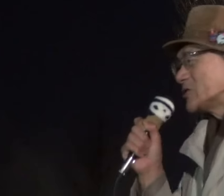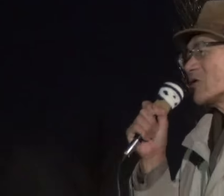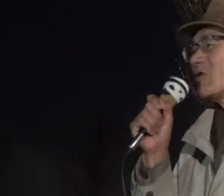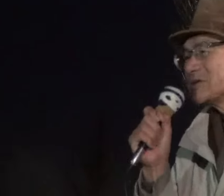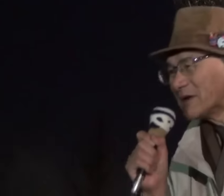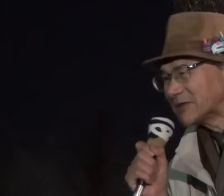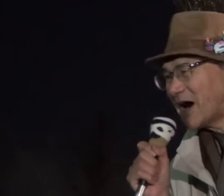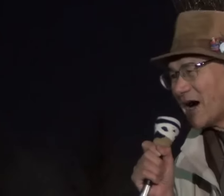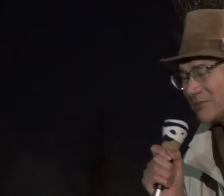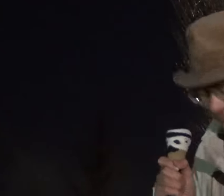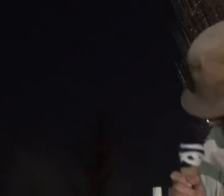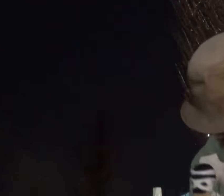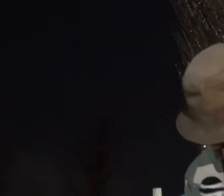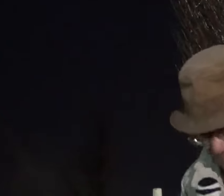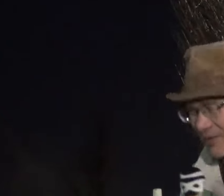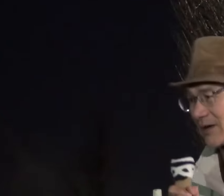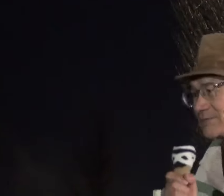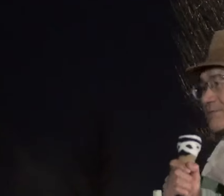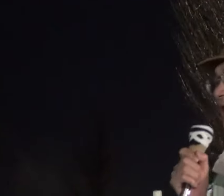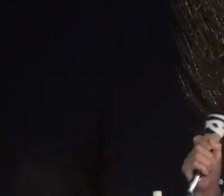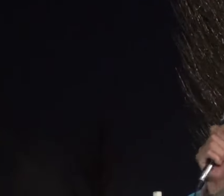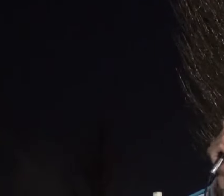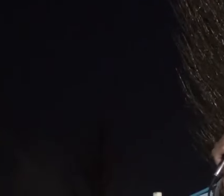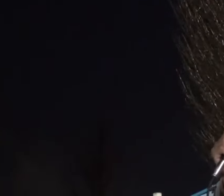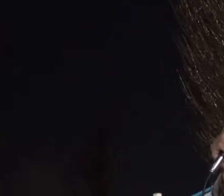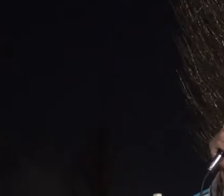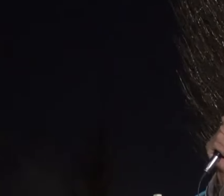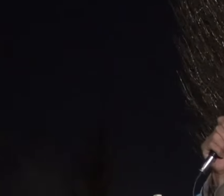ここへ直行しました。